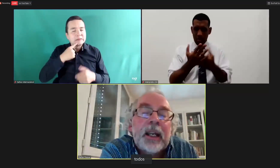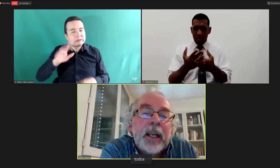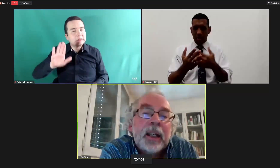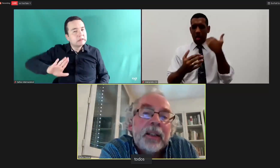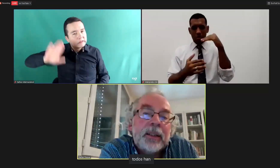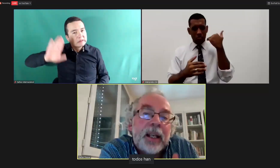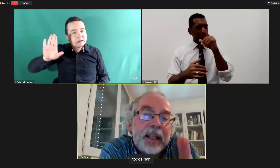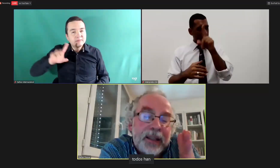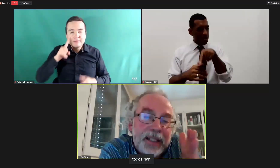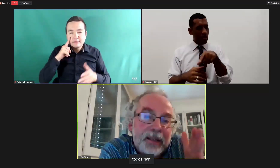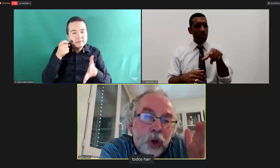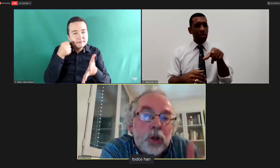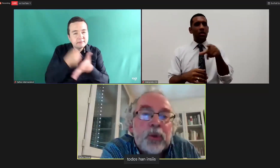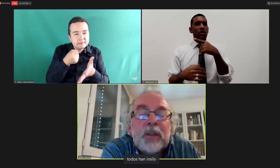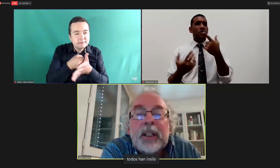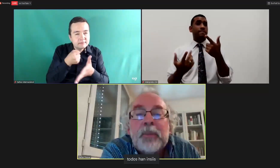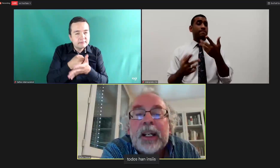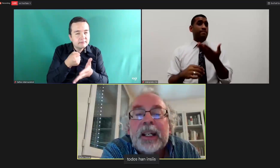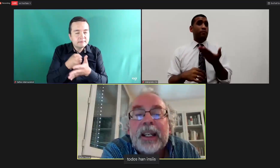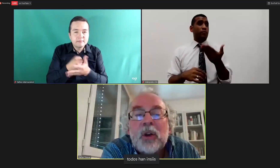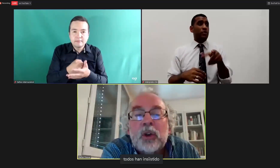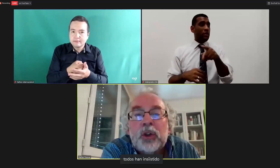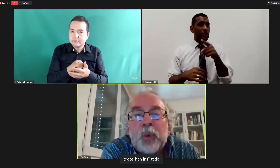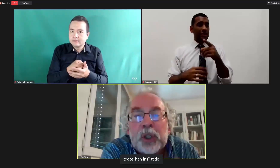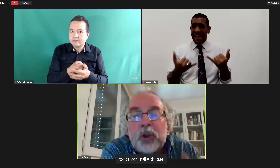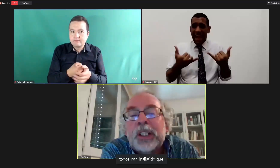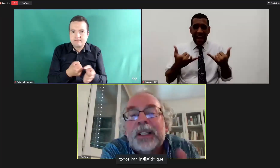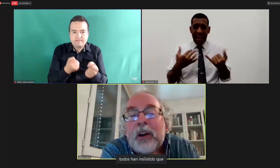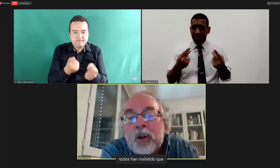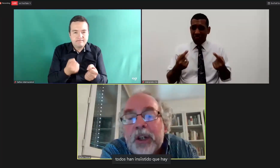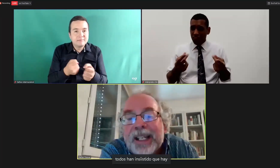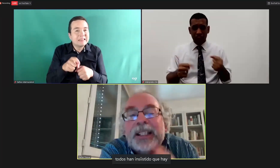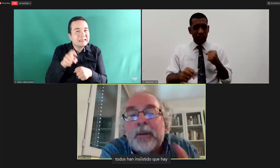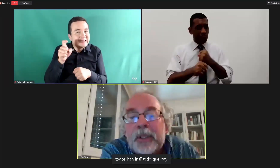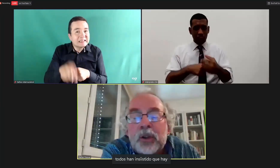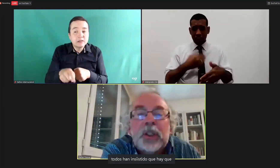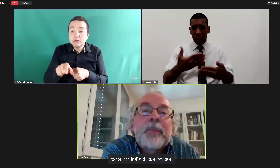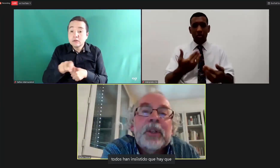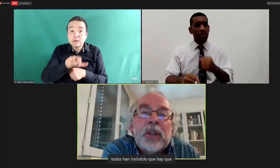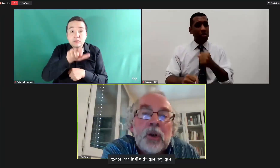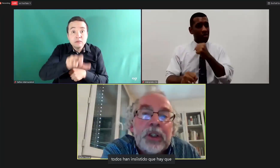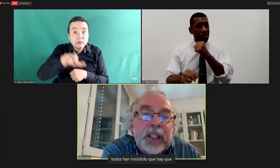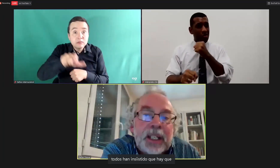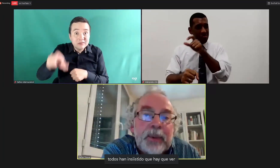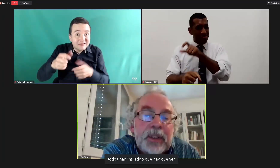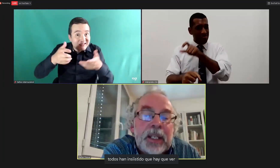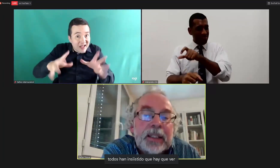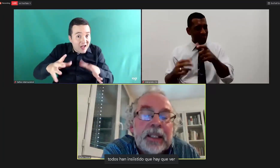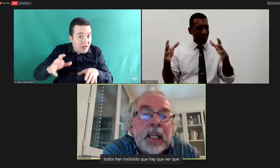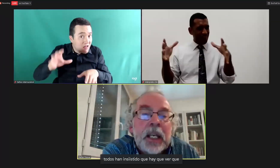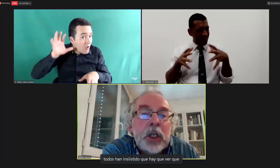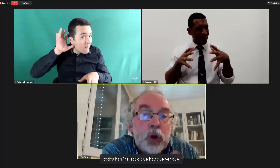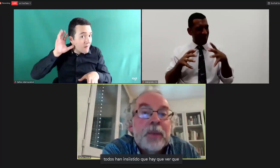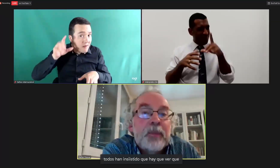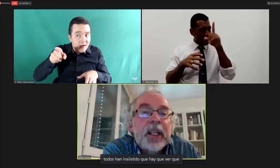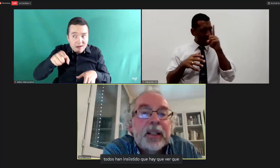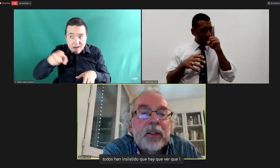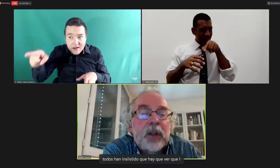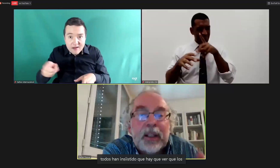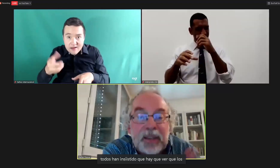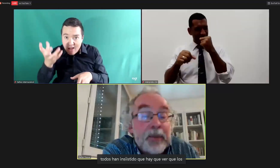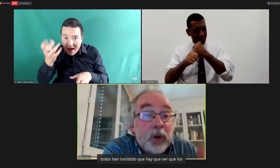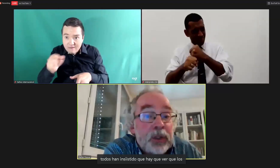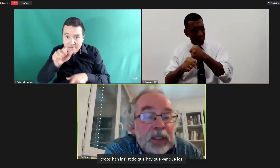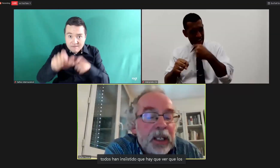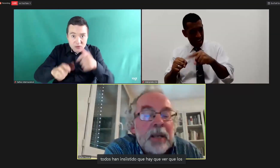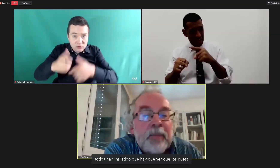en que hay que hacer ya todo lo posible para que los puestos de trabajo que en este momento tienen a personas con discapacidad no se